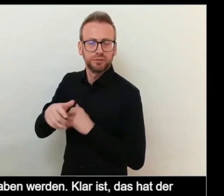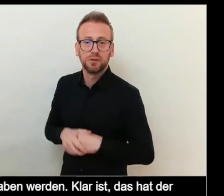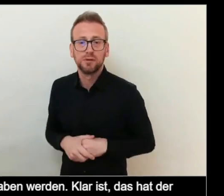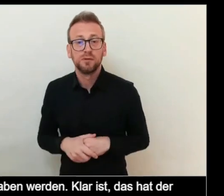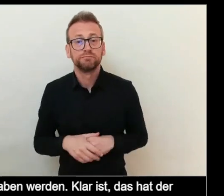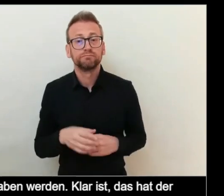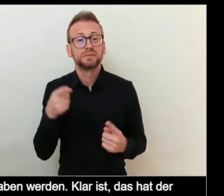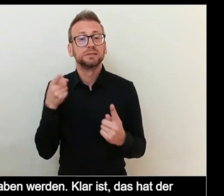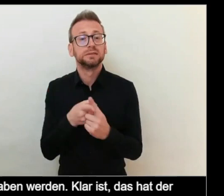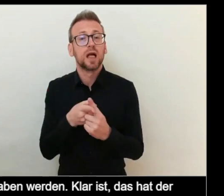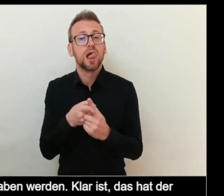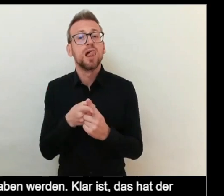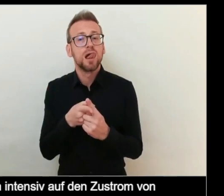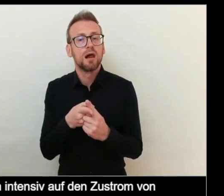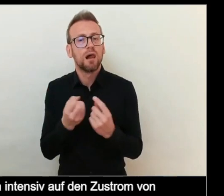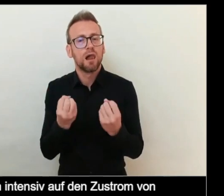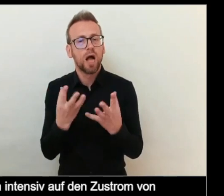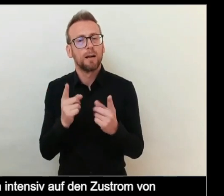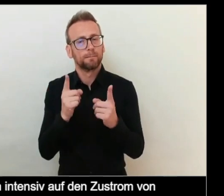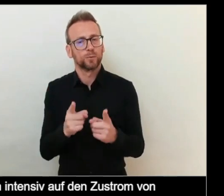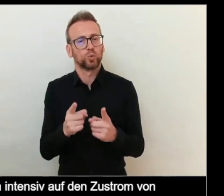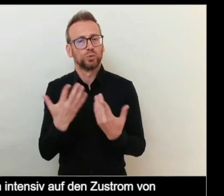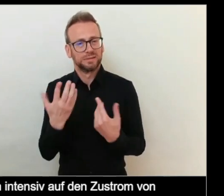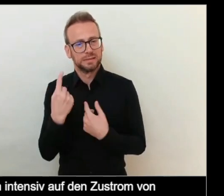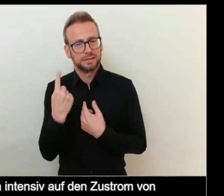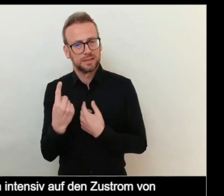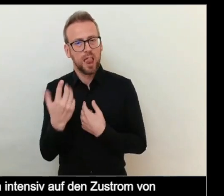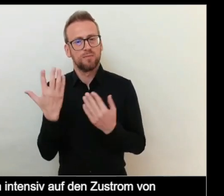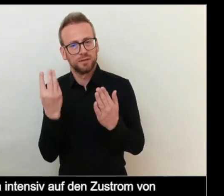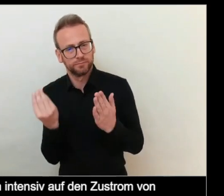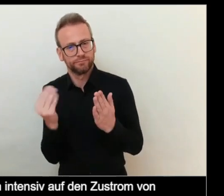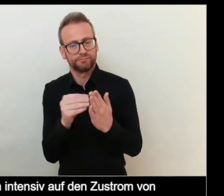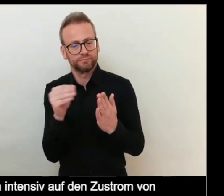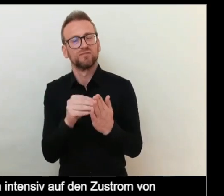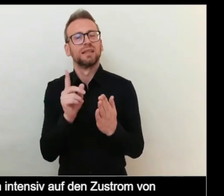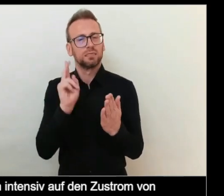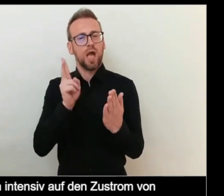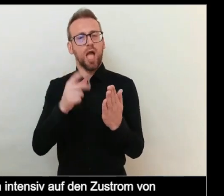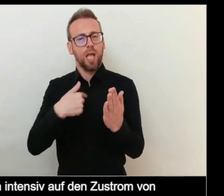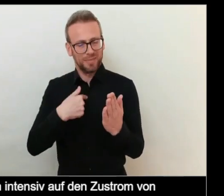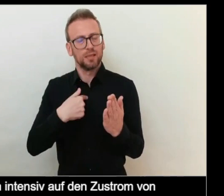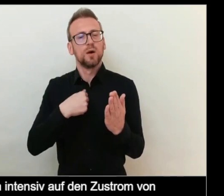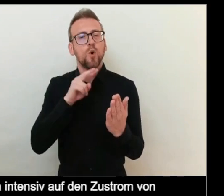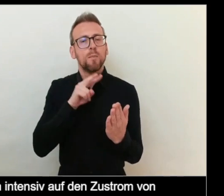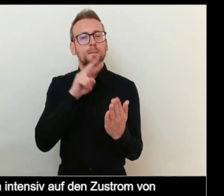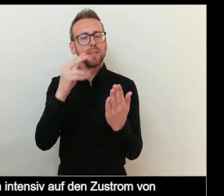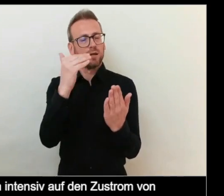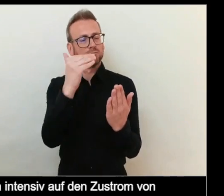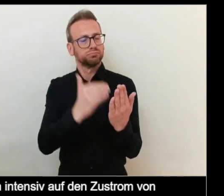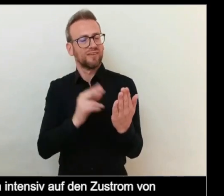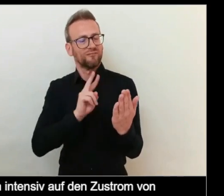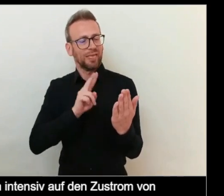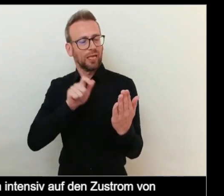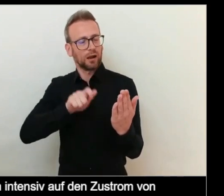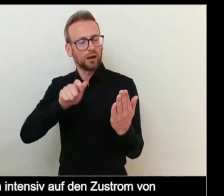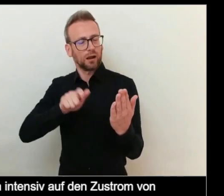Registrierung durch die Bundespolizei betrifft, was ja wiederum dann auch Voraussetzung ist für eine vernünftige Verteilung deutschlandweit, damit es